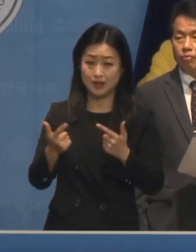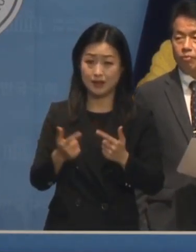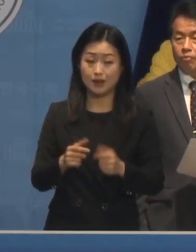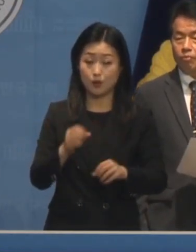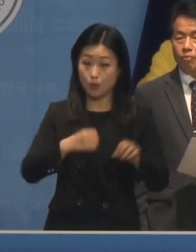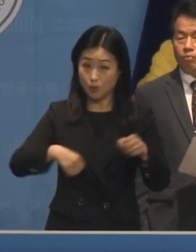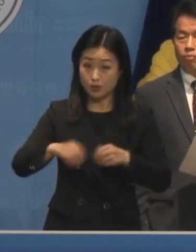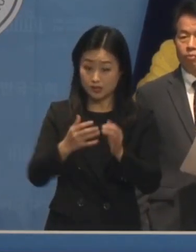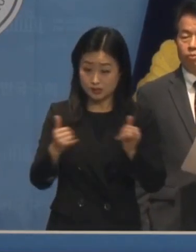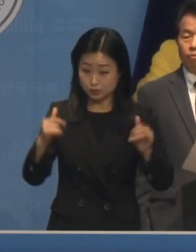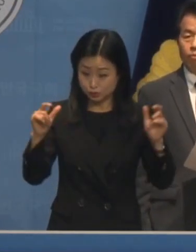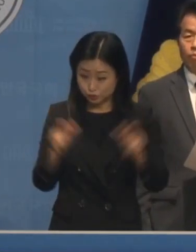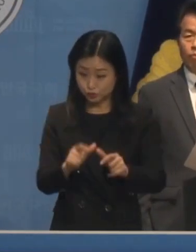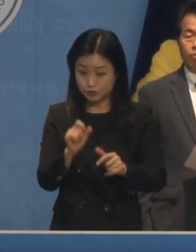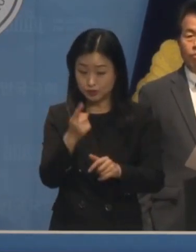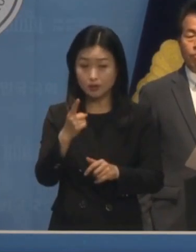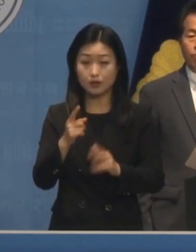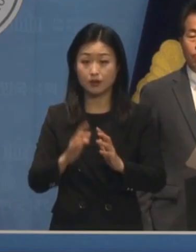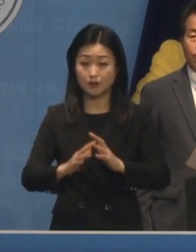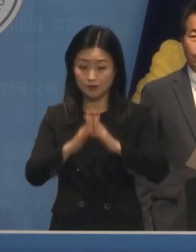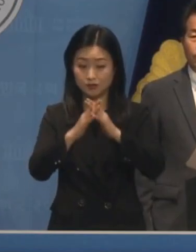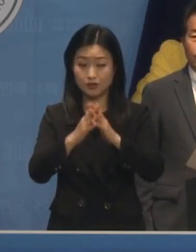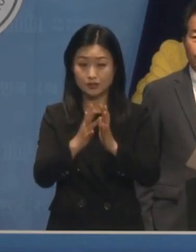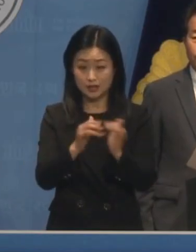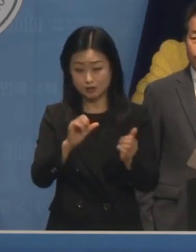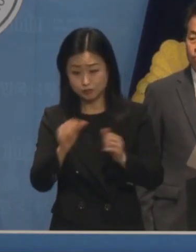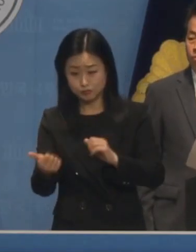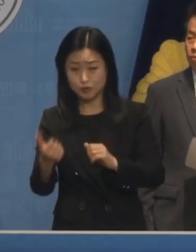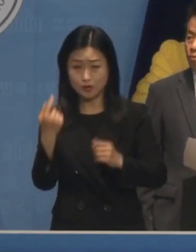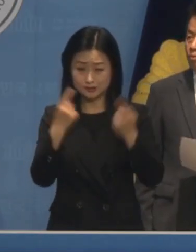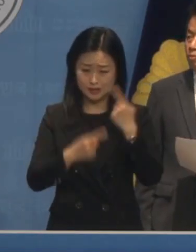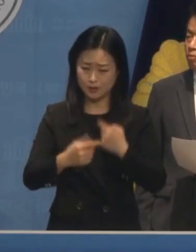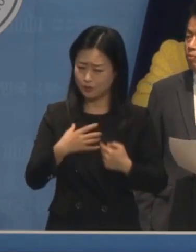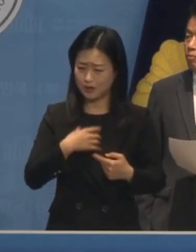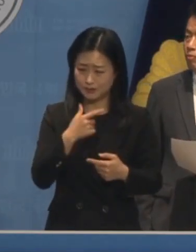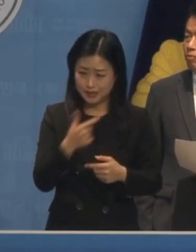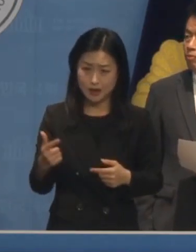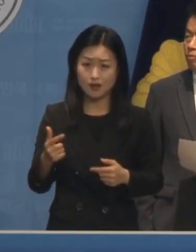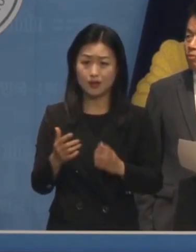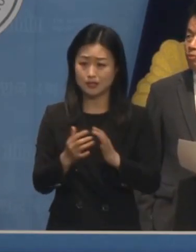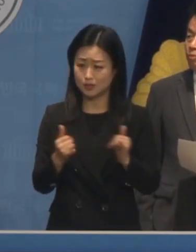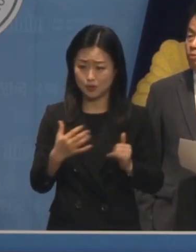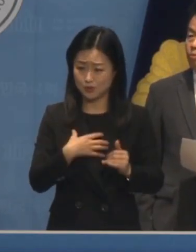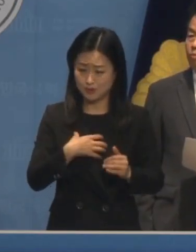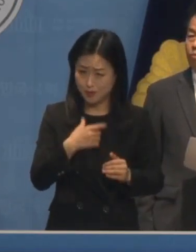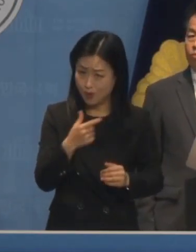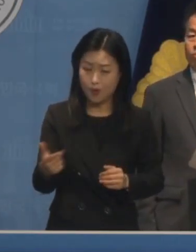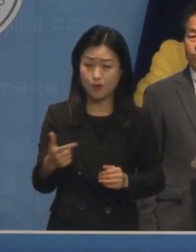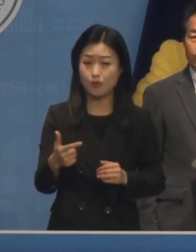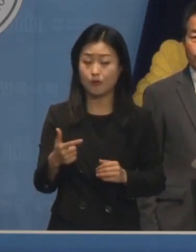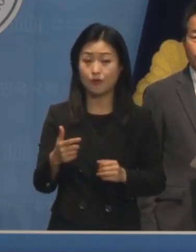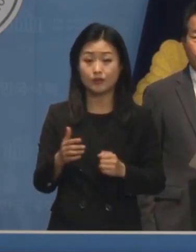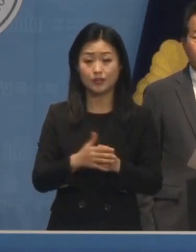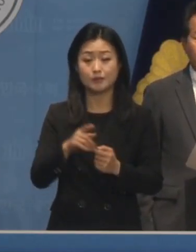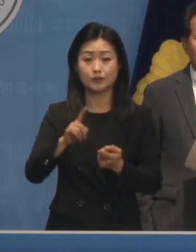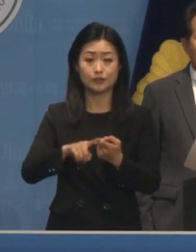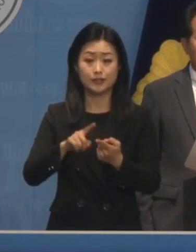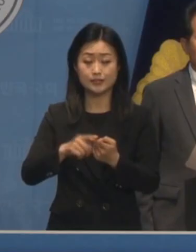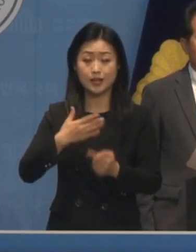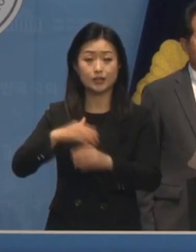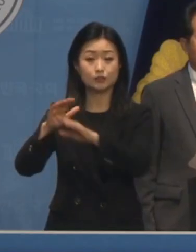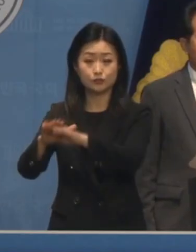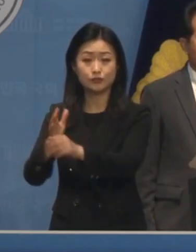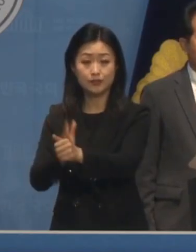누구나 예상할 수 있는 바입니다 이러한 상식을 거부하고 자회사 인력이 늘어나면 파업 참여